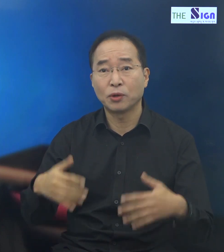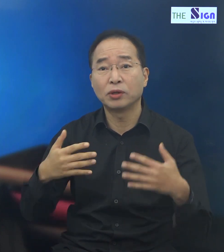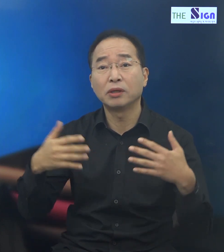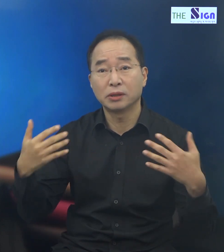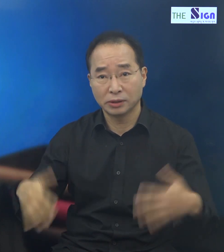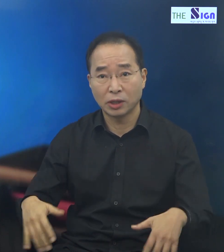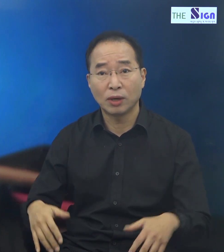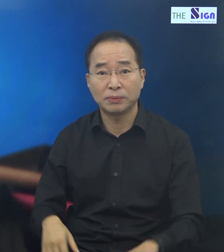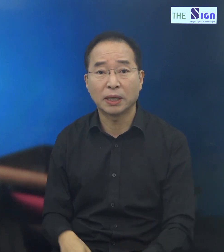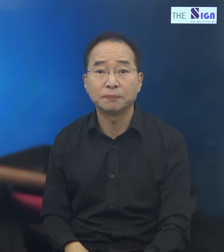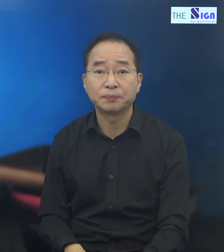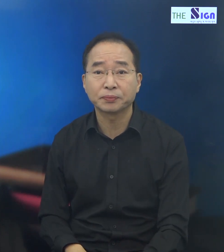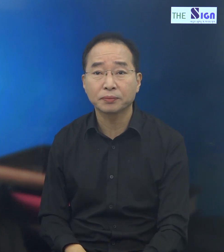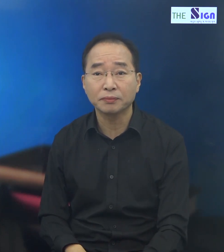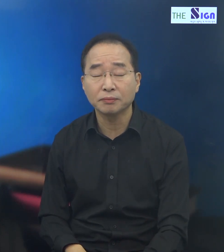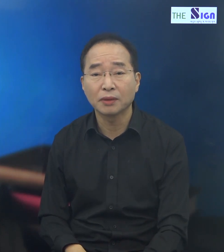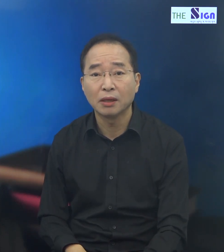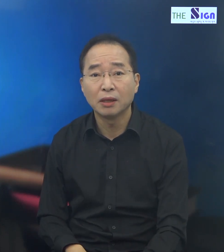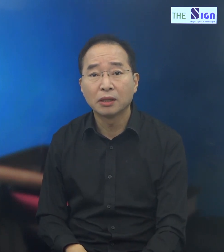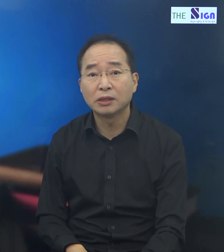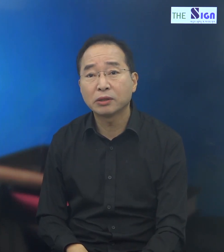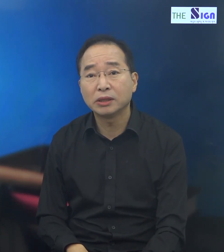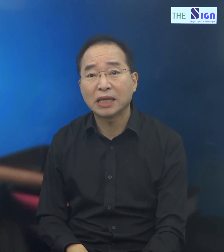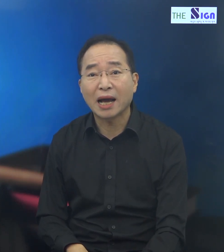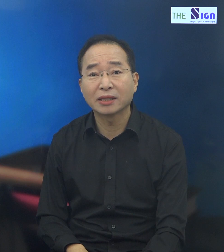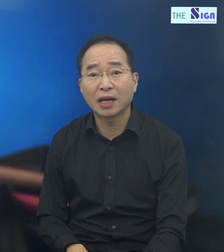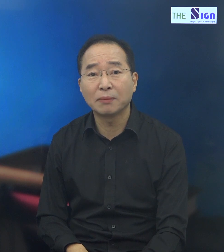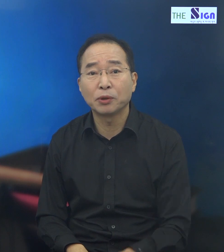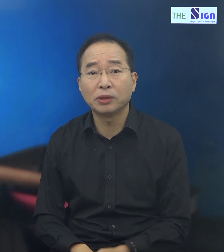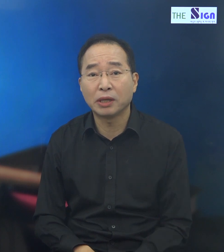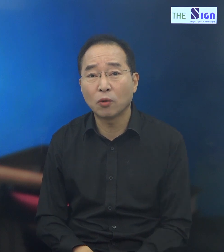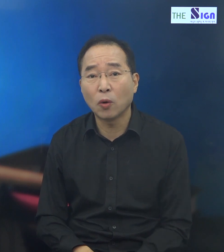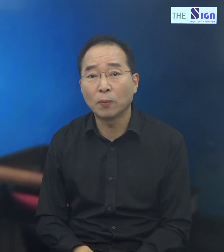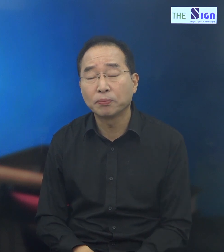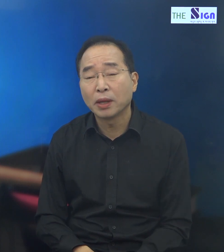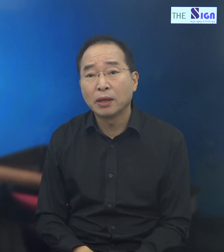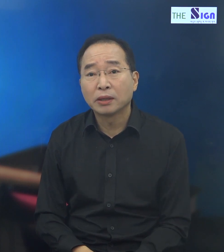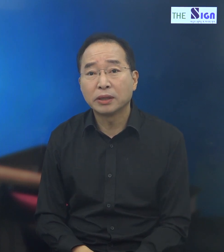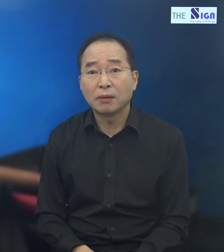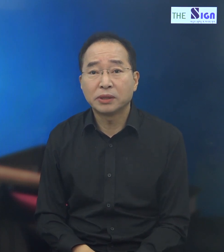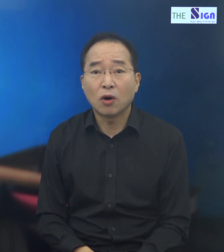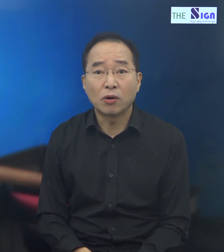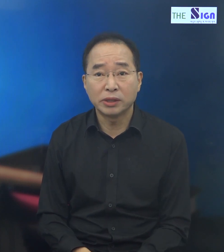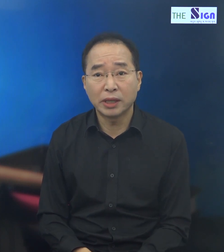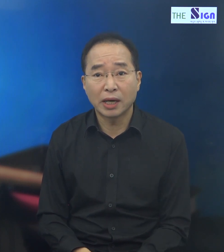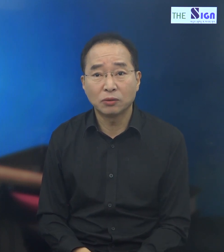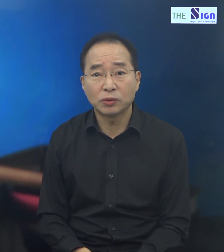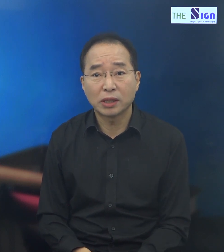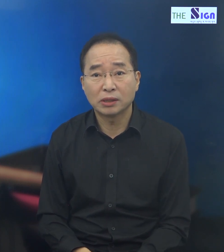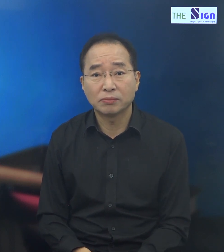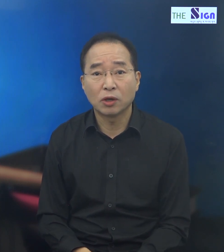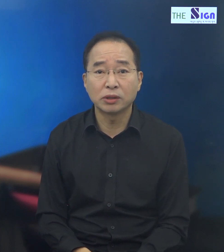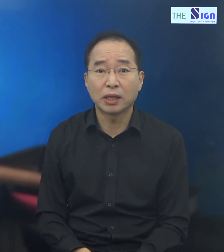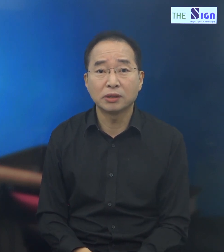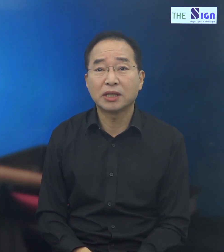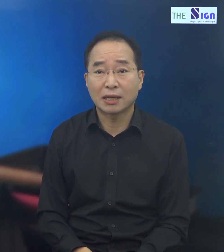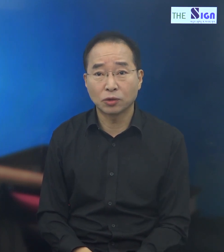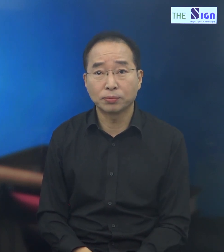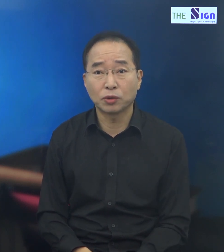표현을 사용합니다. 그래서 이 약하다라는 표현이 되고, 그 다음 이제 어기다라는 동작이 있습니다. 어기다는 이제 약속부터